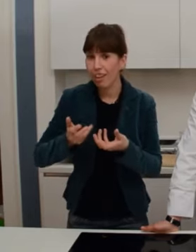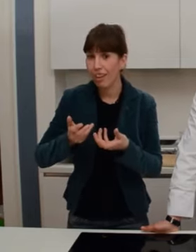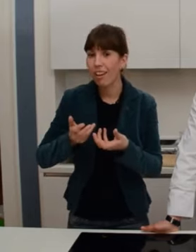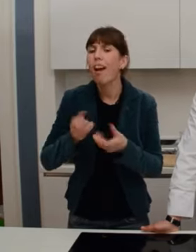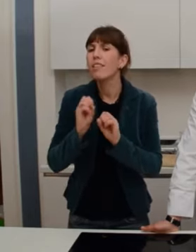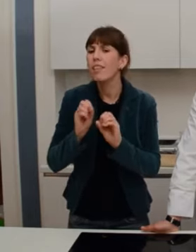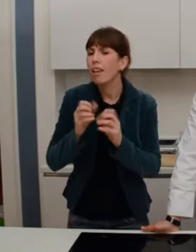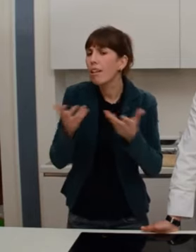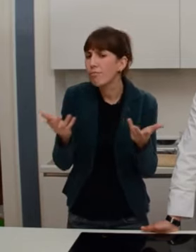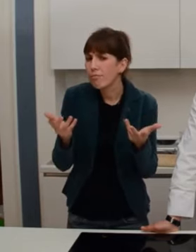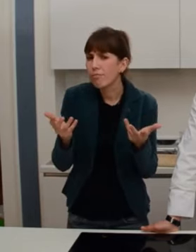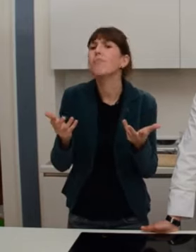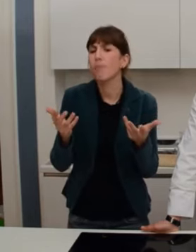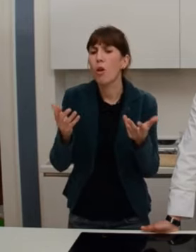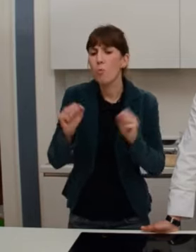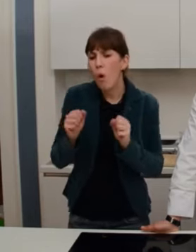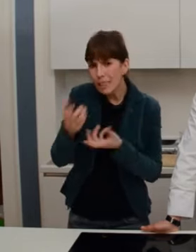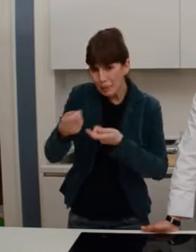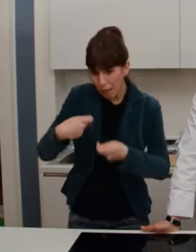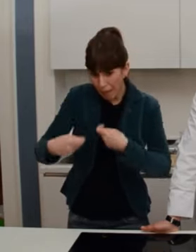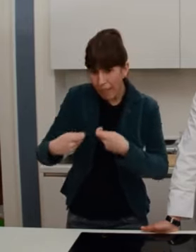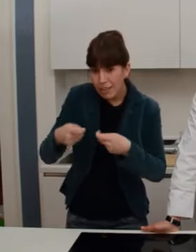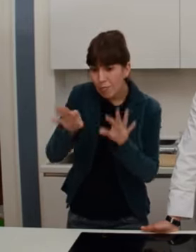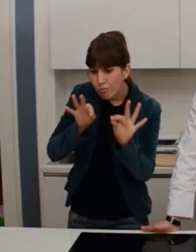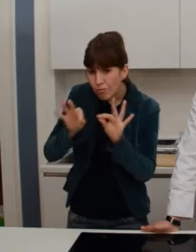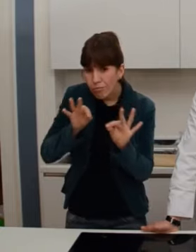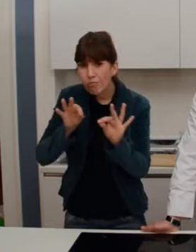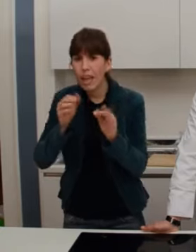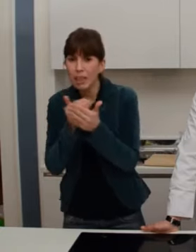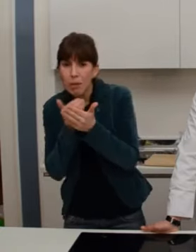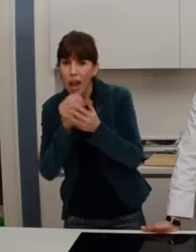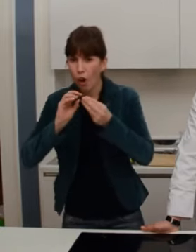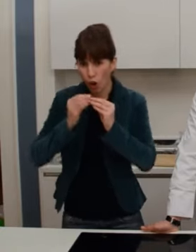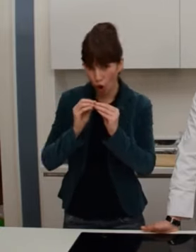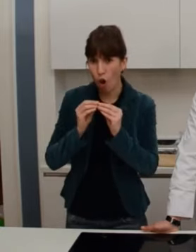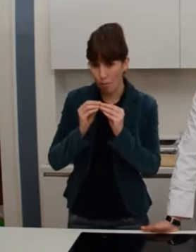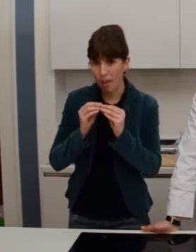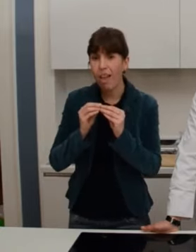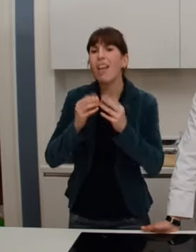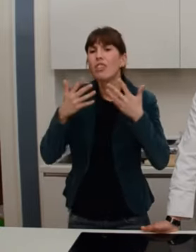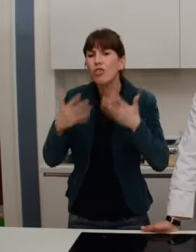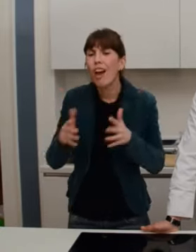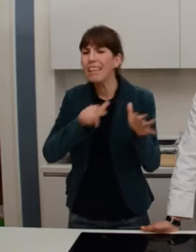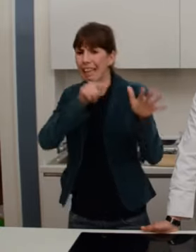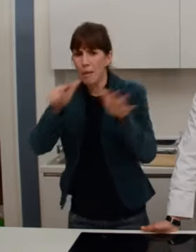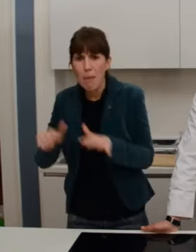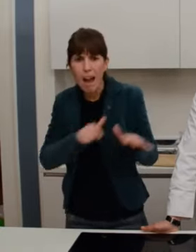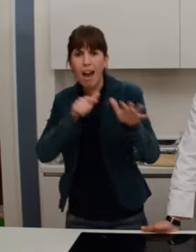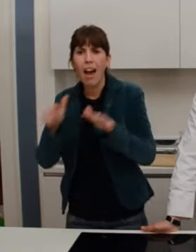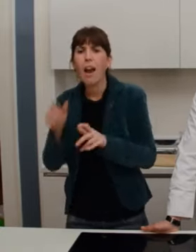sono infatti già centinaia le interazioni che Avvengono ogni settimana prima della lezione sulla pagina Facebook di social